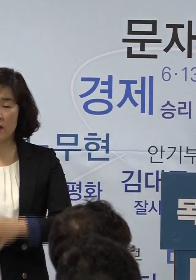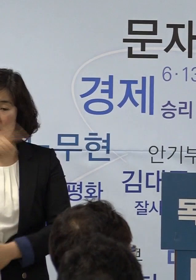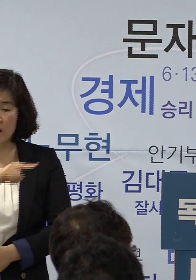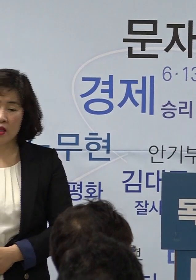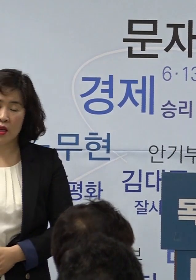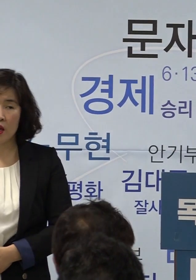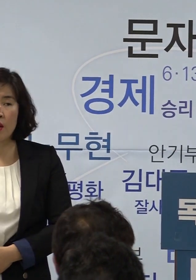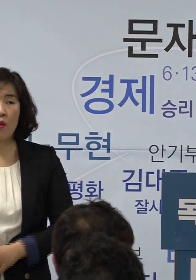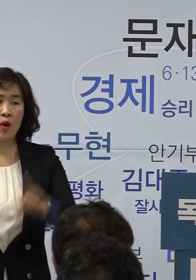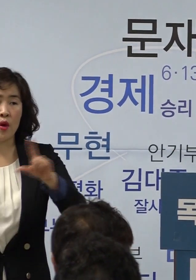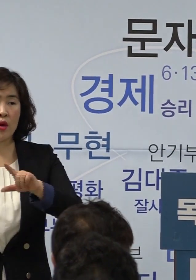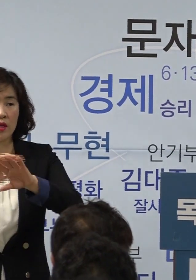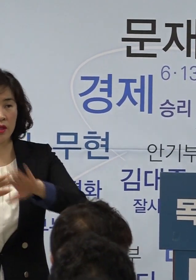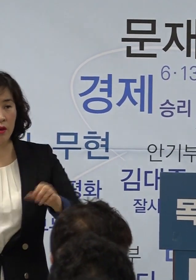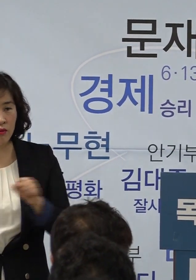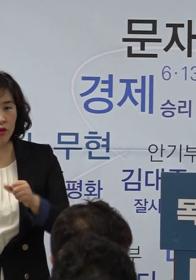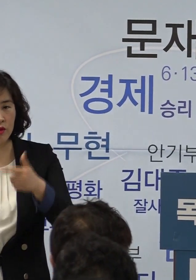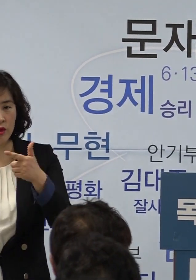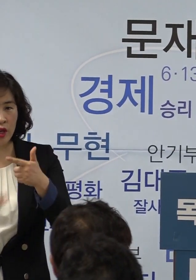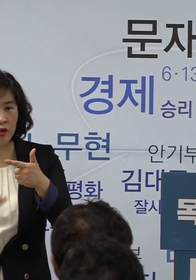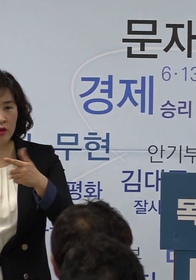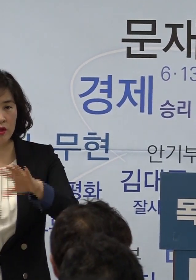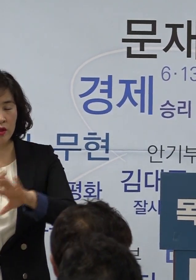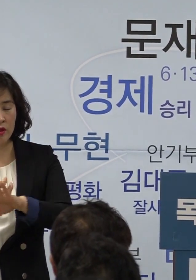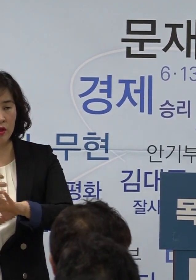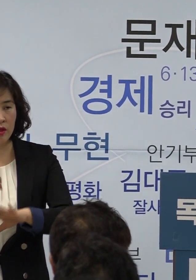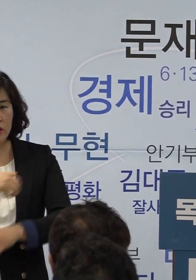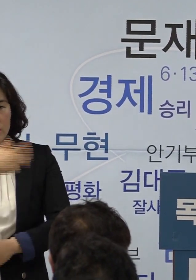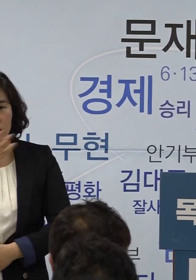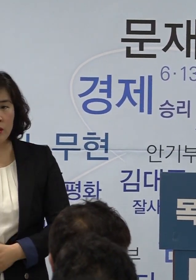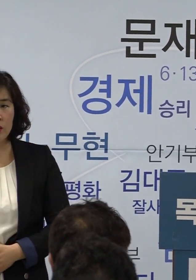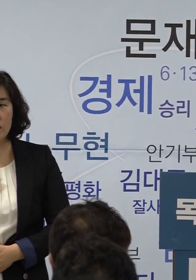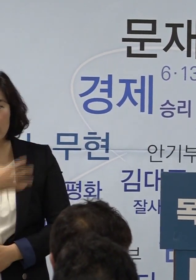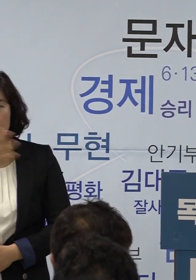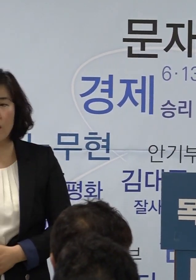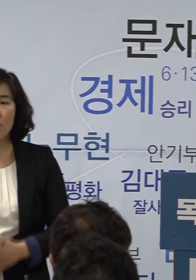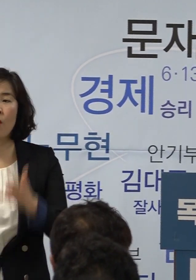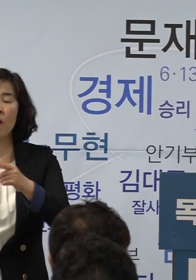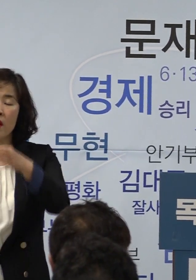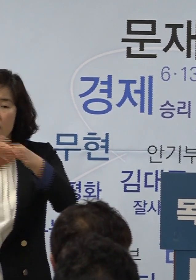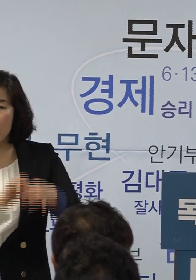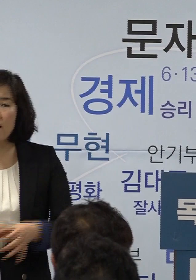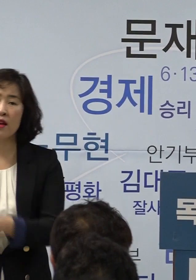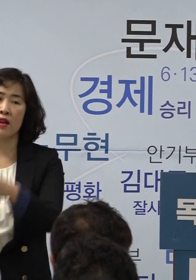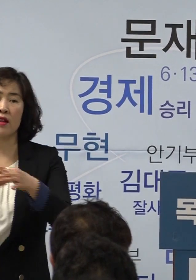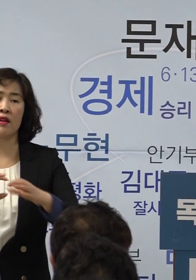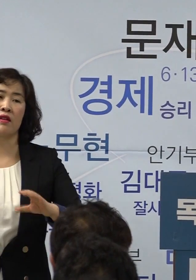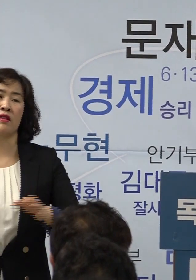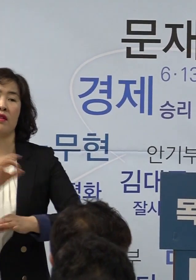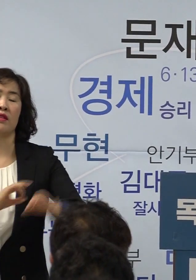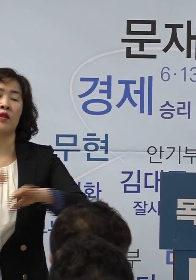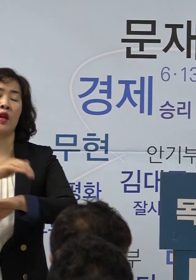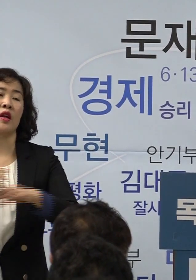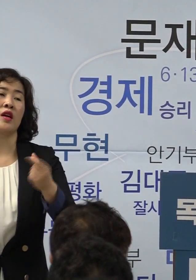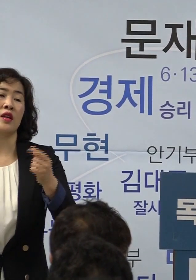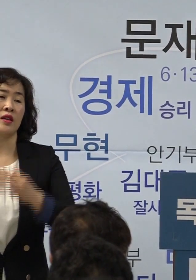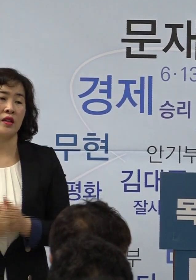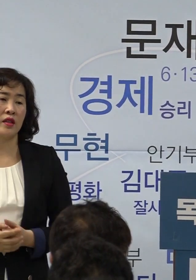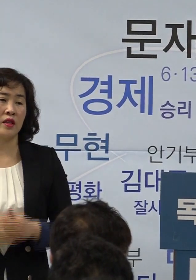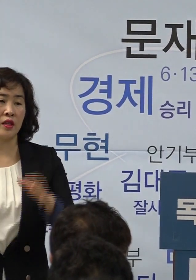새만금을 이어서 나주혁 신도시를 통해 목포로 연결된 서남구로 연결된 경제 구상입니다. 우리